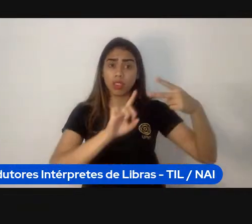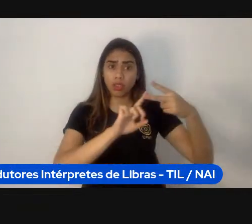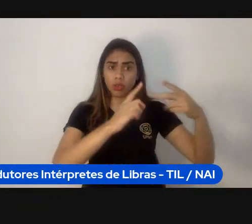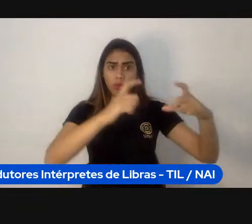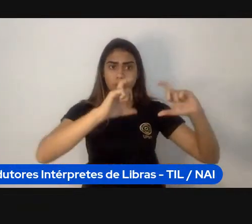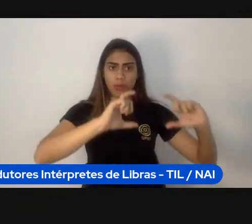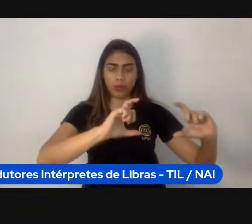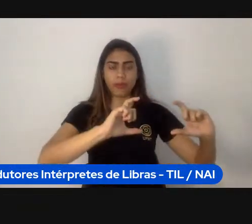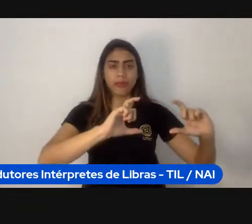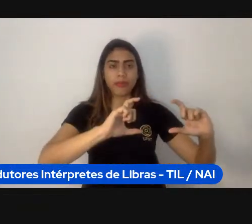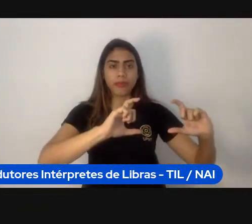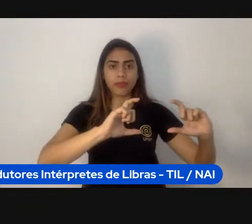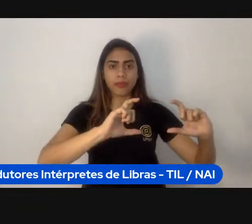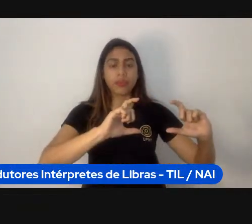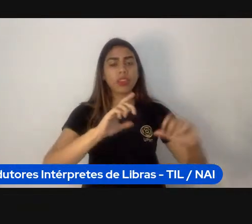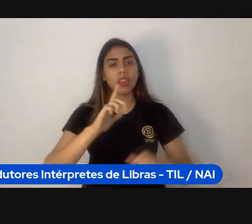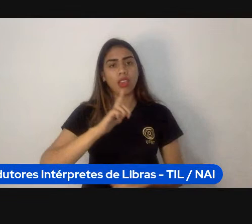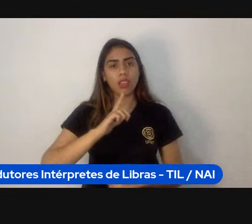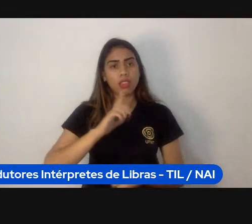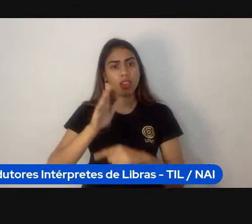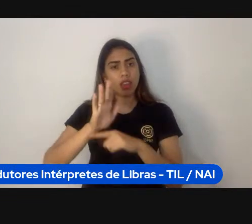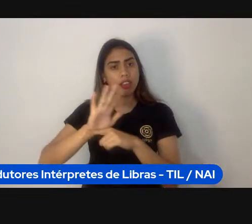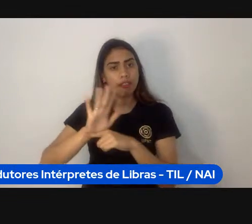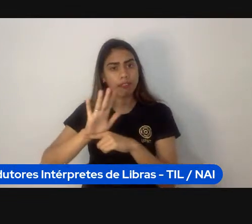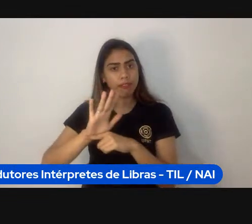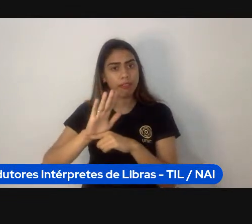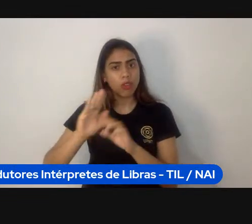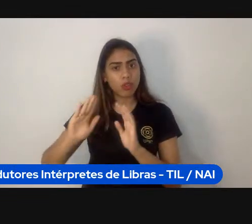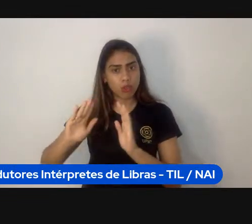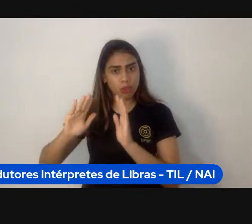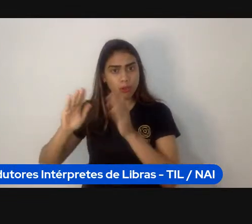no terceiro, vamos falar sobre educação inclusiva.